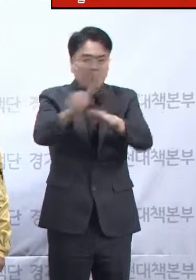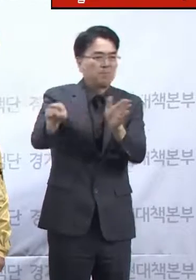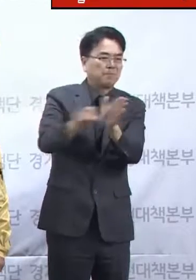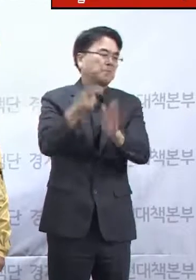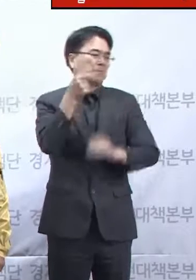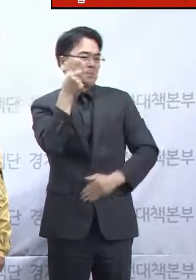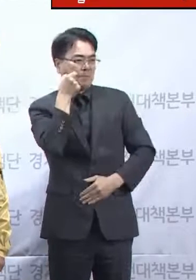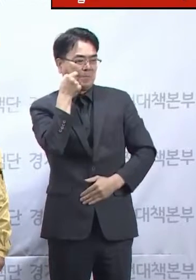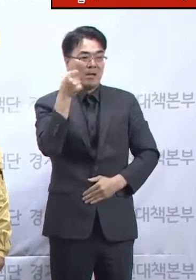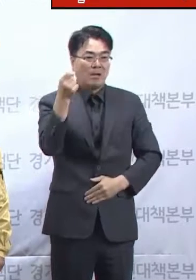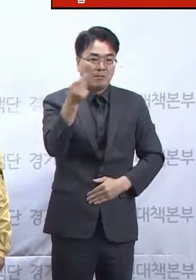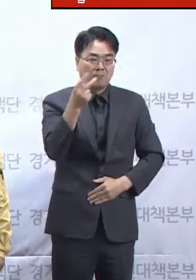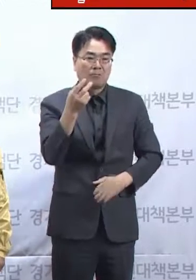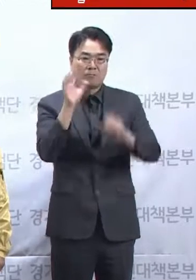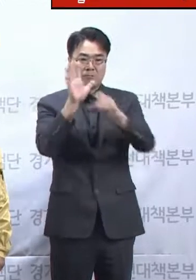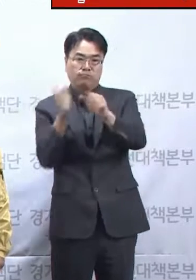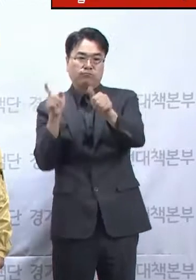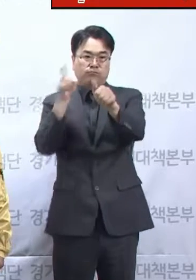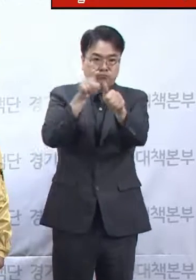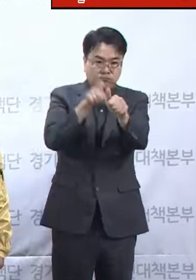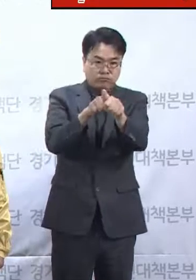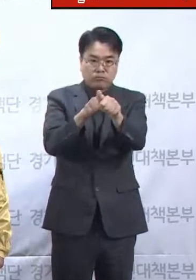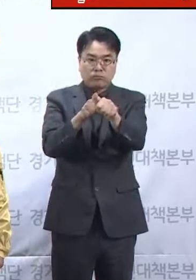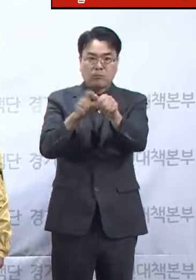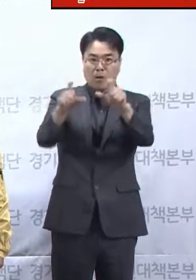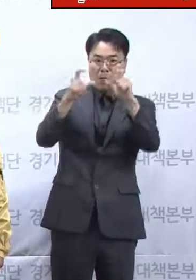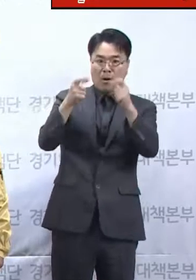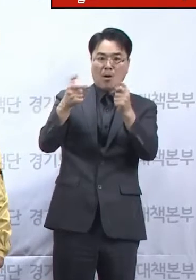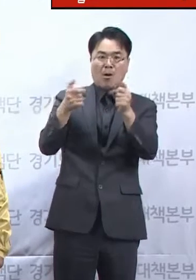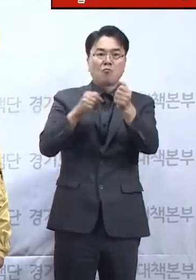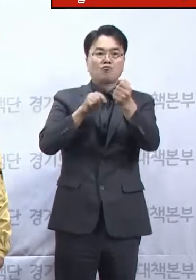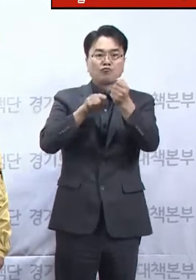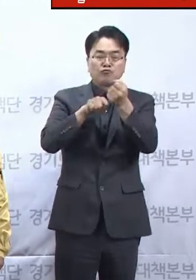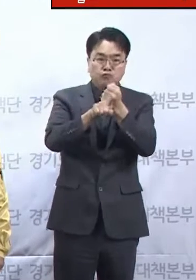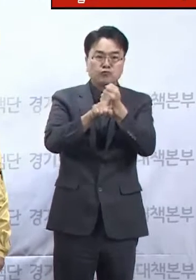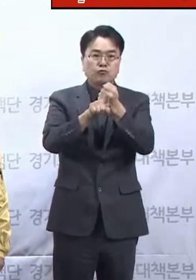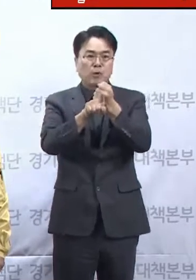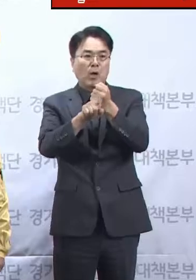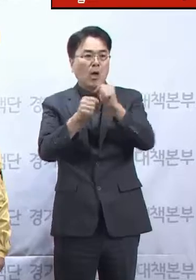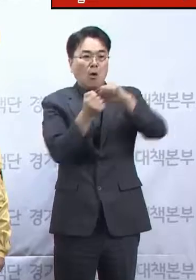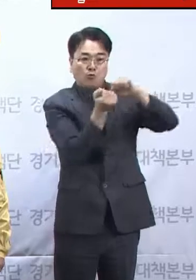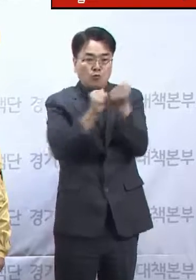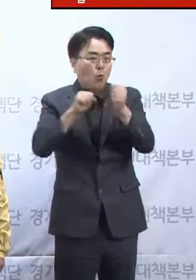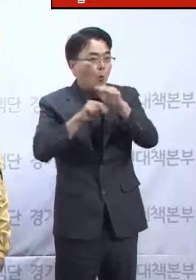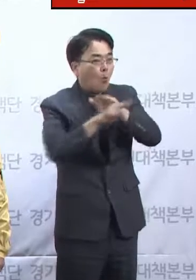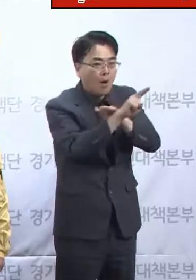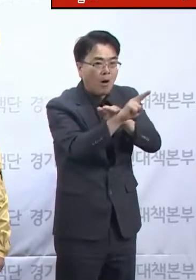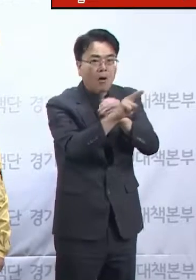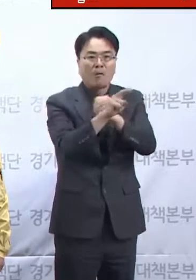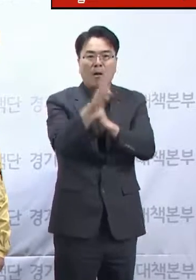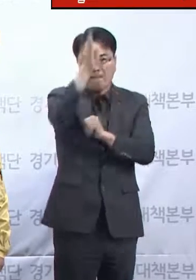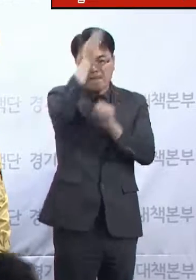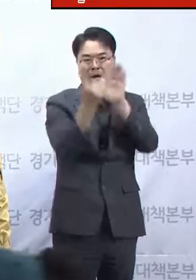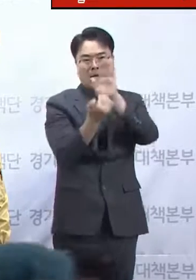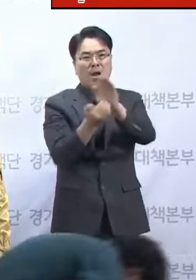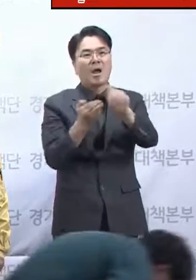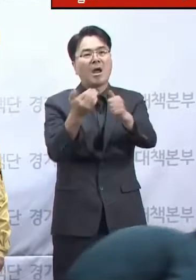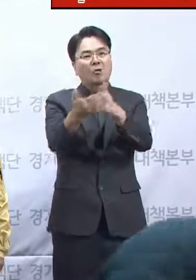심지어 확진 판정을 받고 도주하는 등 방역에 전혀 협조하지 않고 오히려 방해를 하고